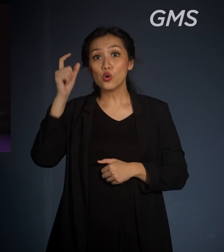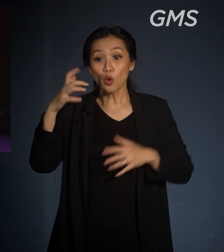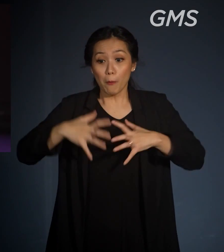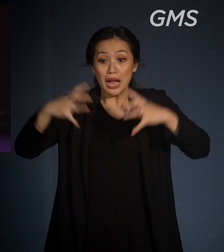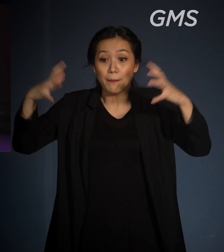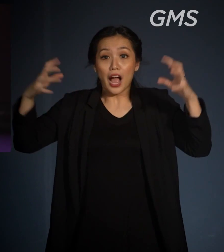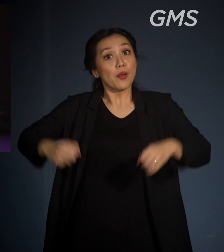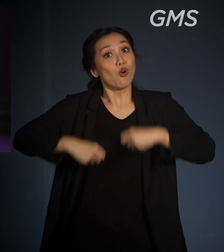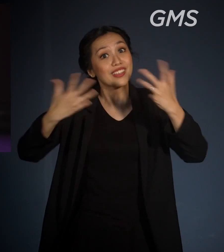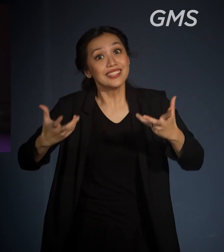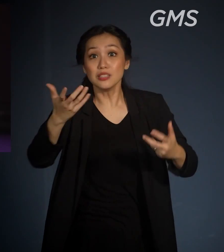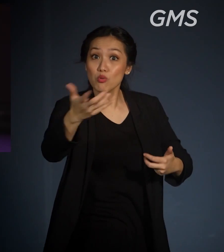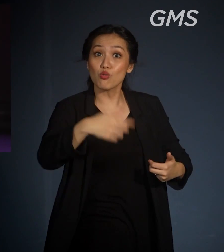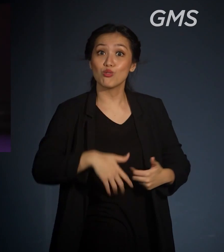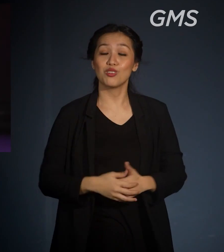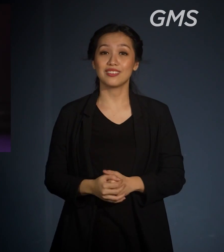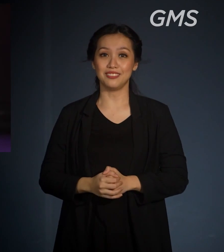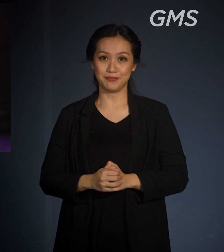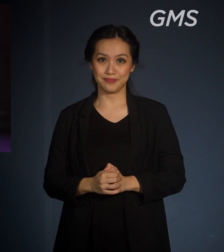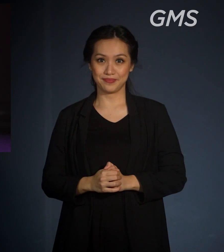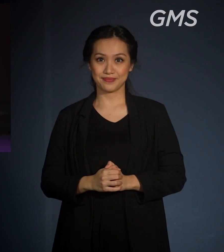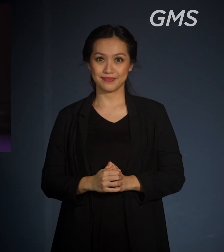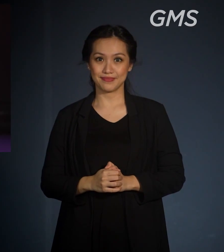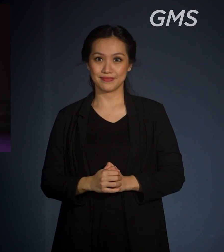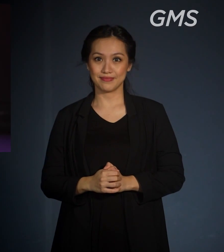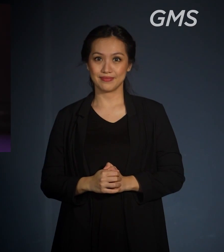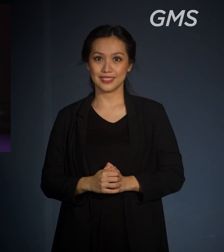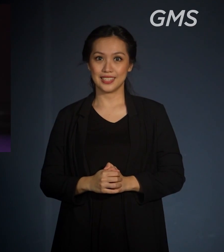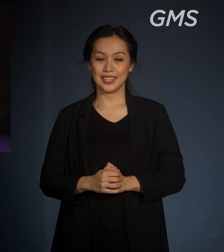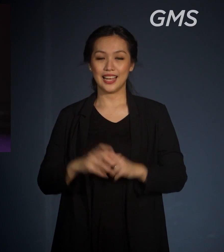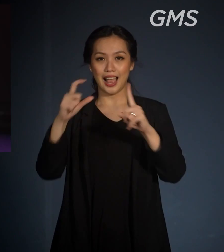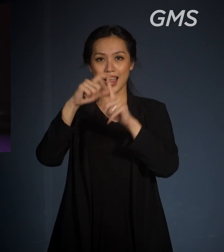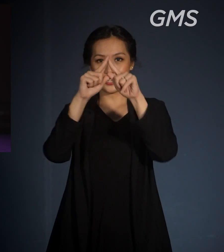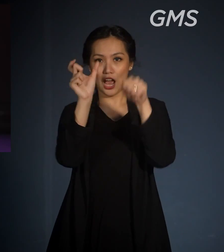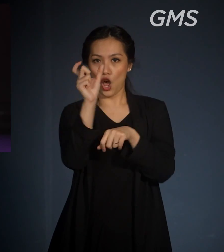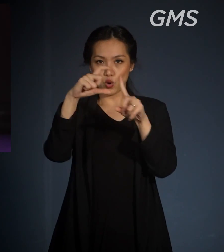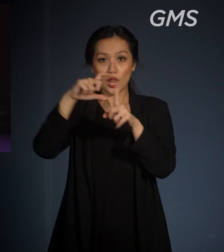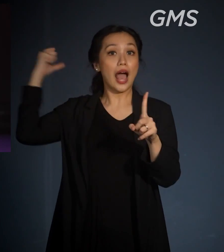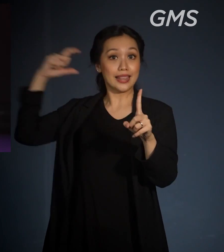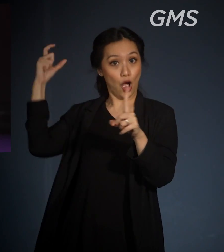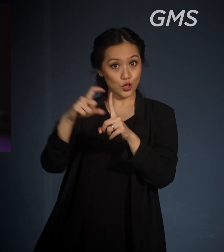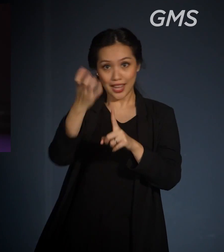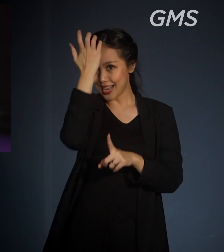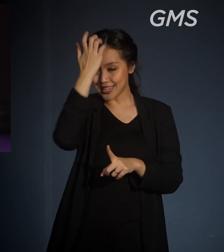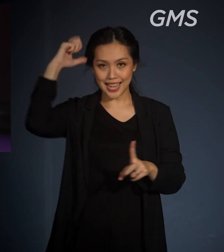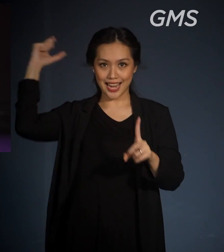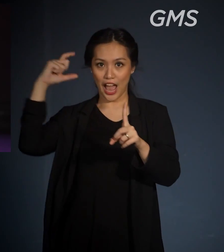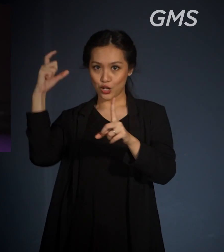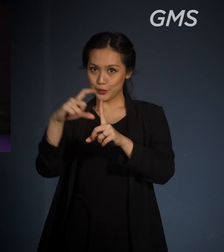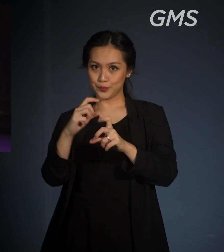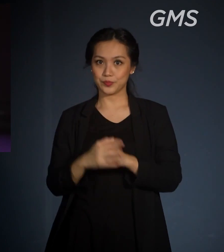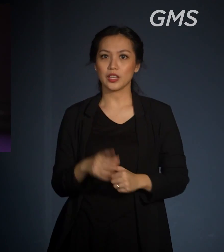Mengembangkan potensi kita, saudara. Raja Daud, jauh sebelum dia itu jadi raja, saudara, Daud